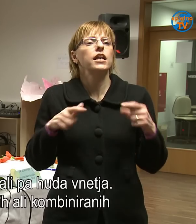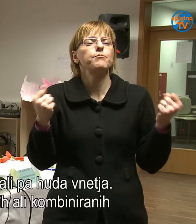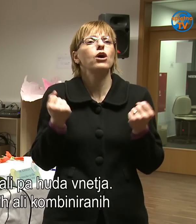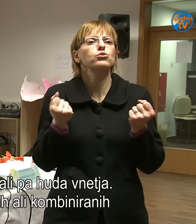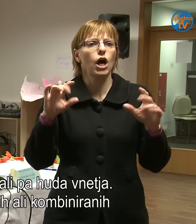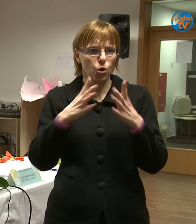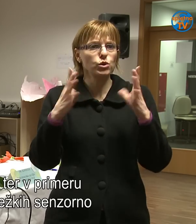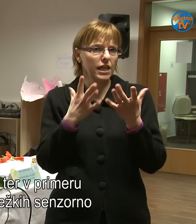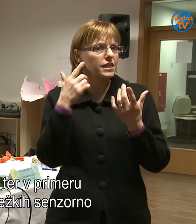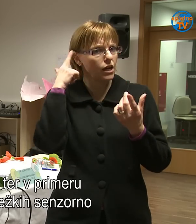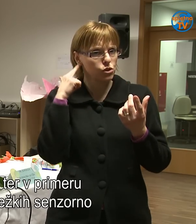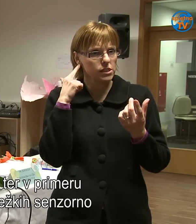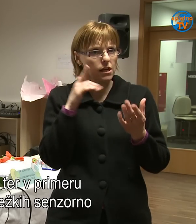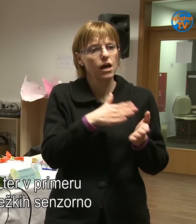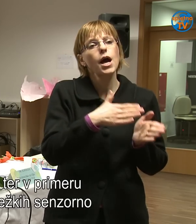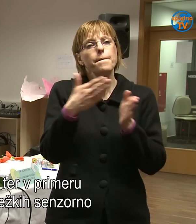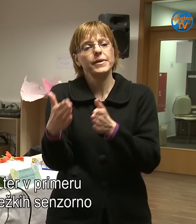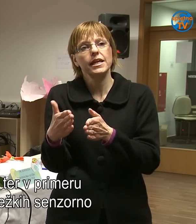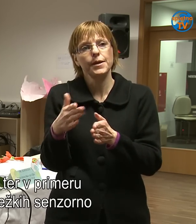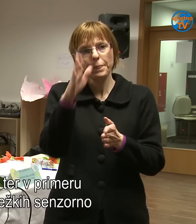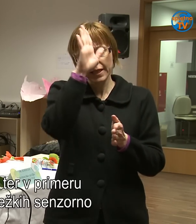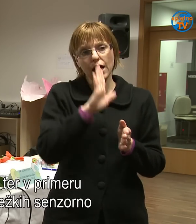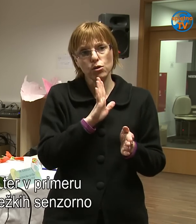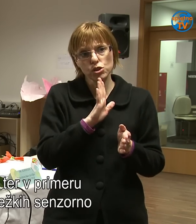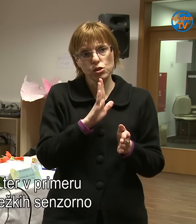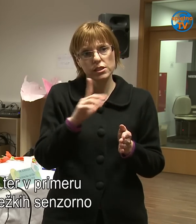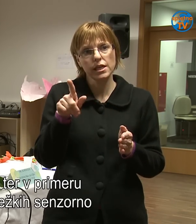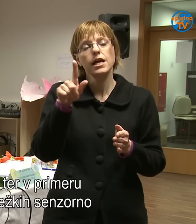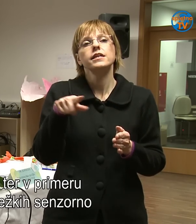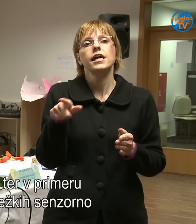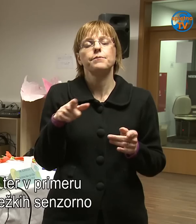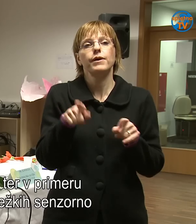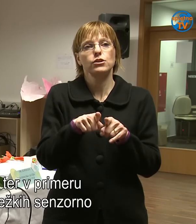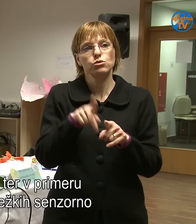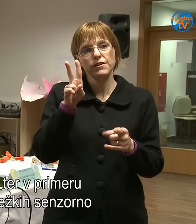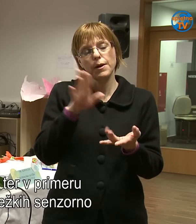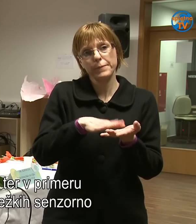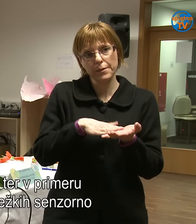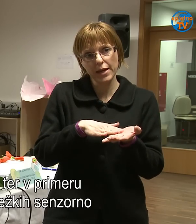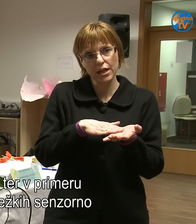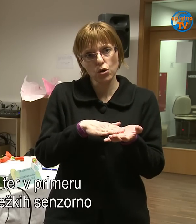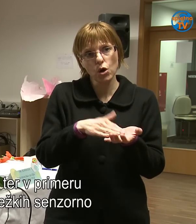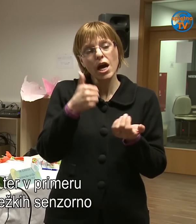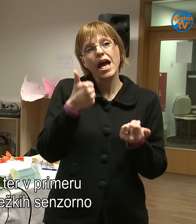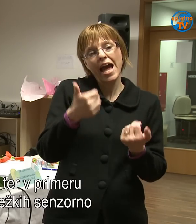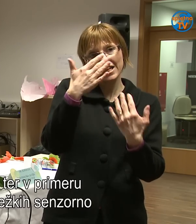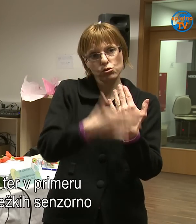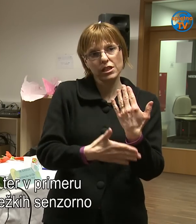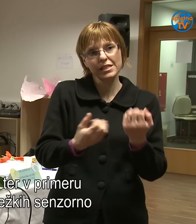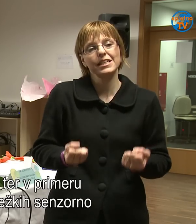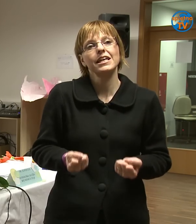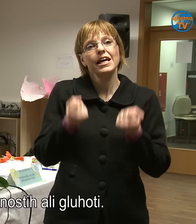ali kombiniranih naglušnostih, ter pa tudi v primeru enostranskih